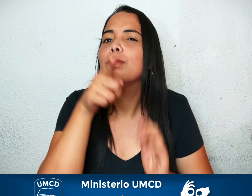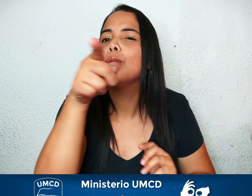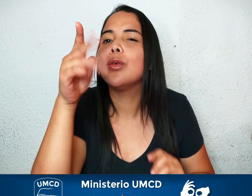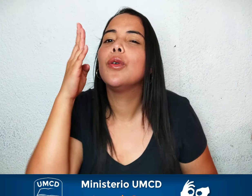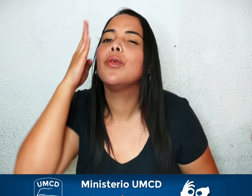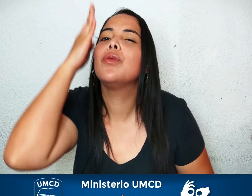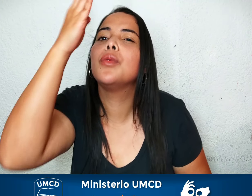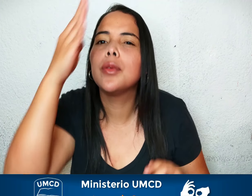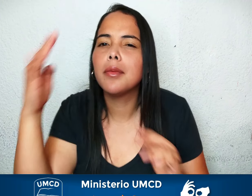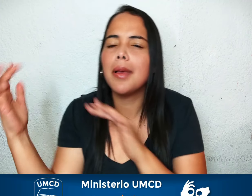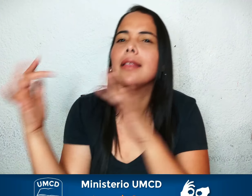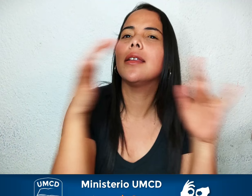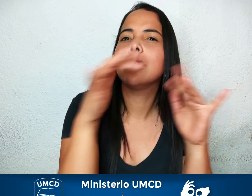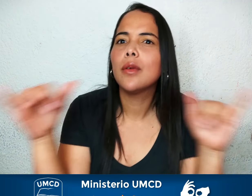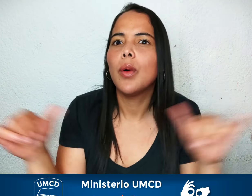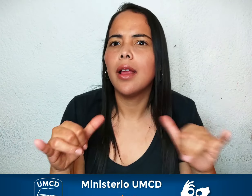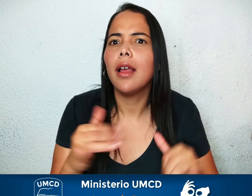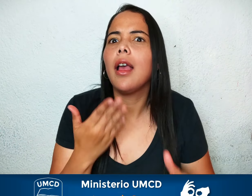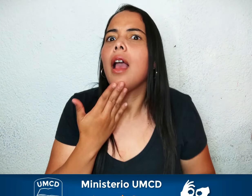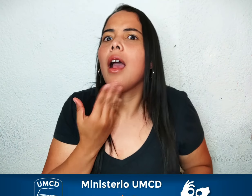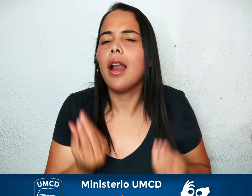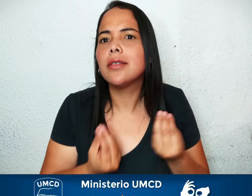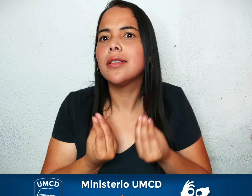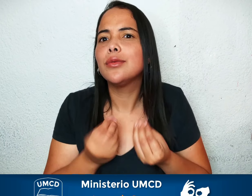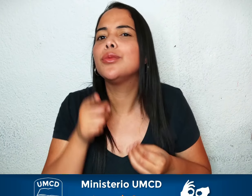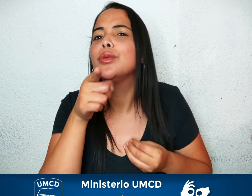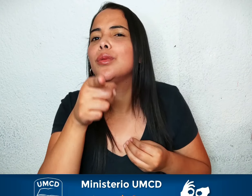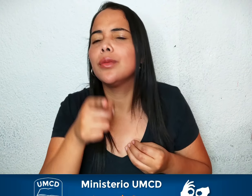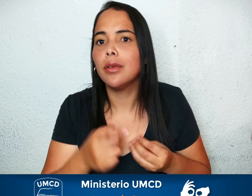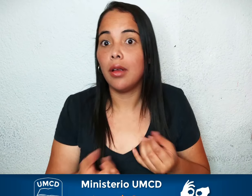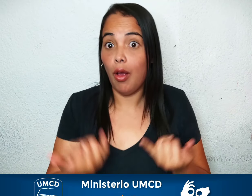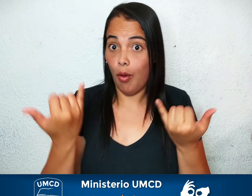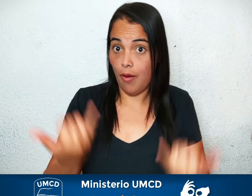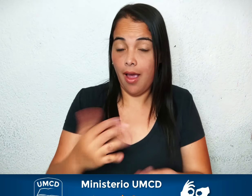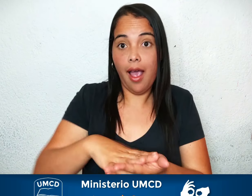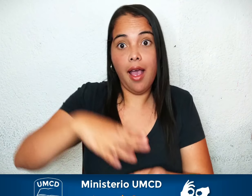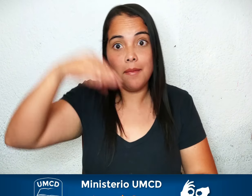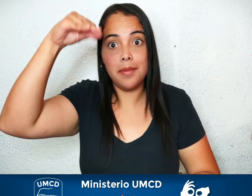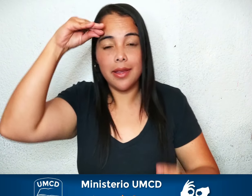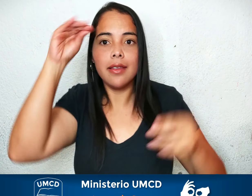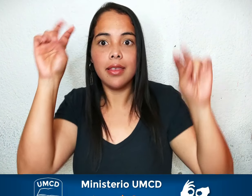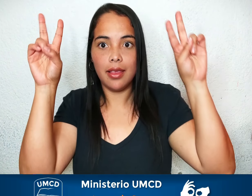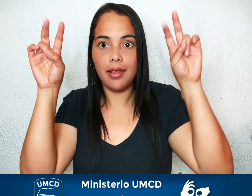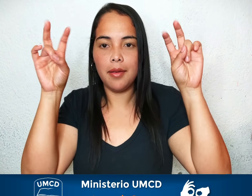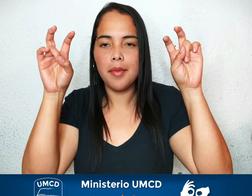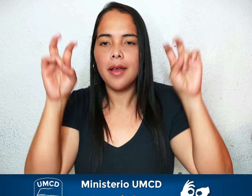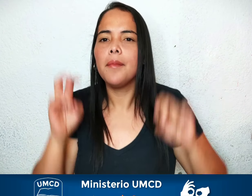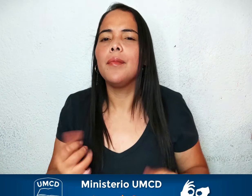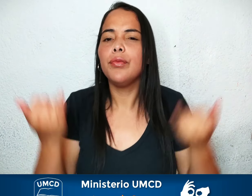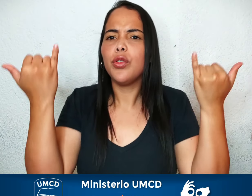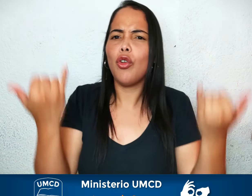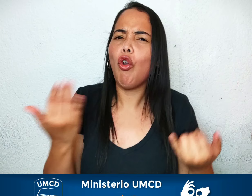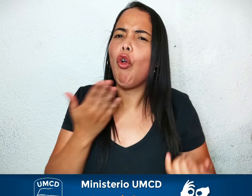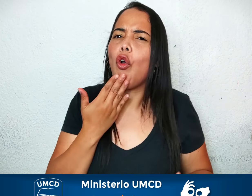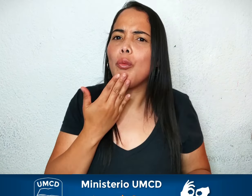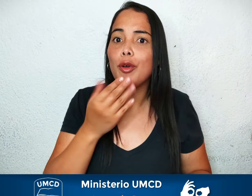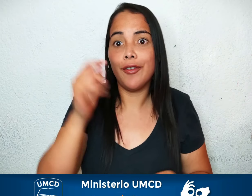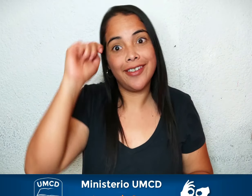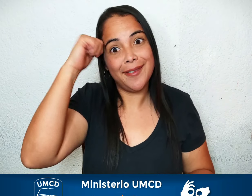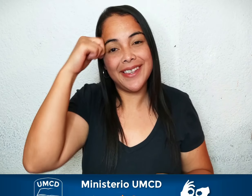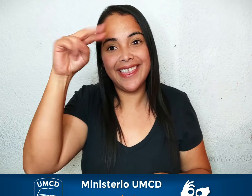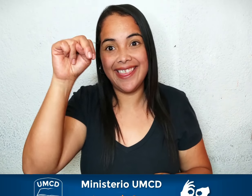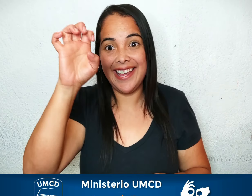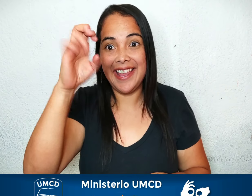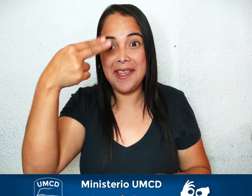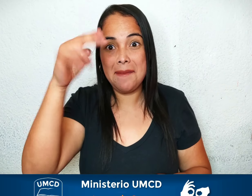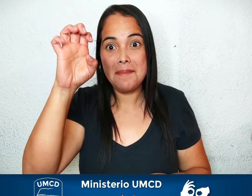enfrentar en la vida espiritual. Esa es otra historia. En el pasaje que vamos a ver hoy día, vamos a encontrarnos a un